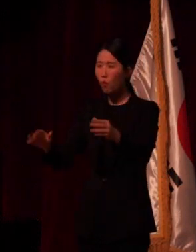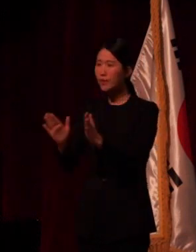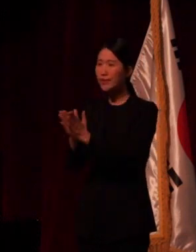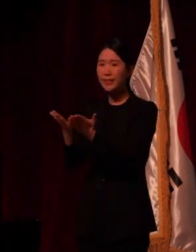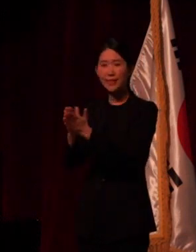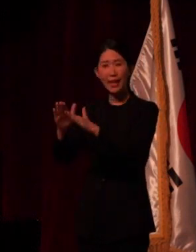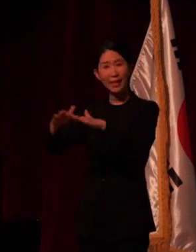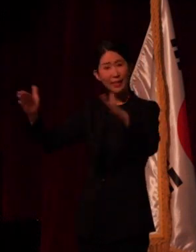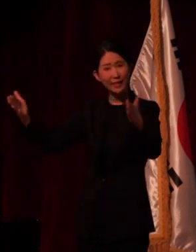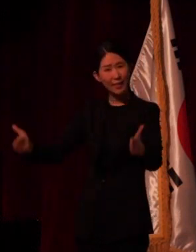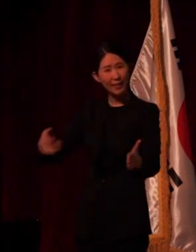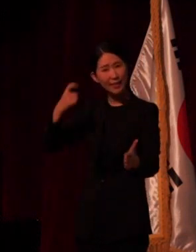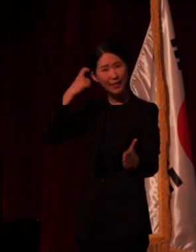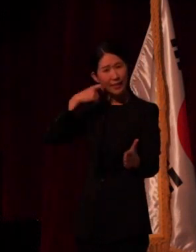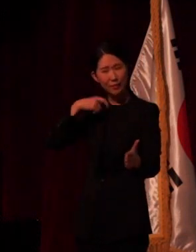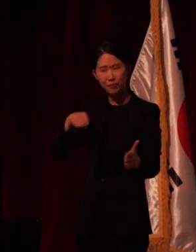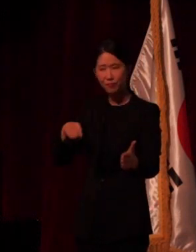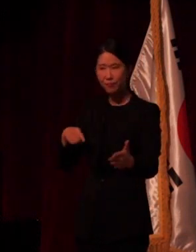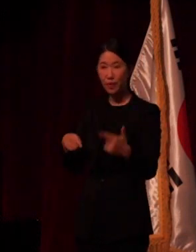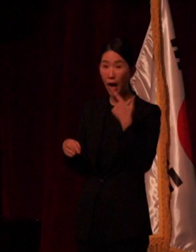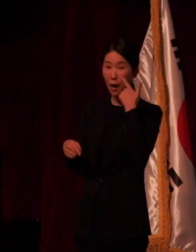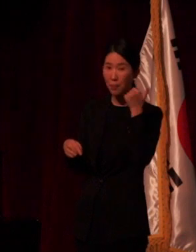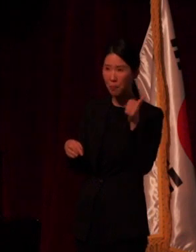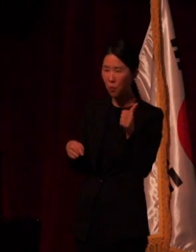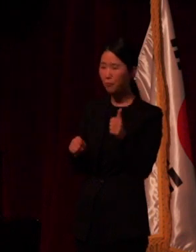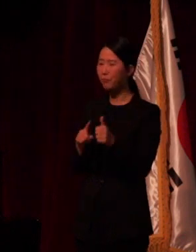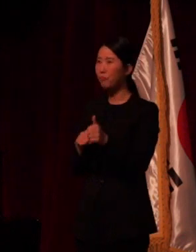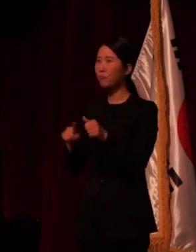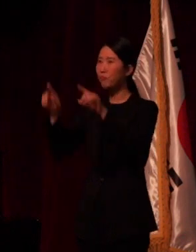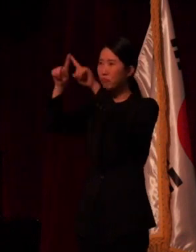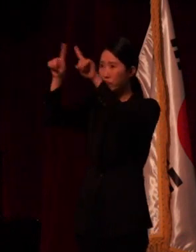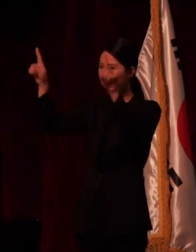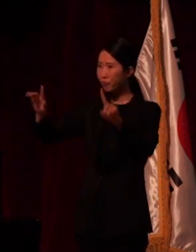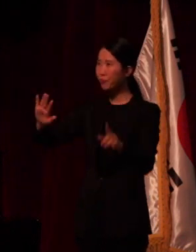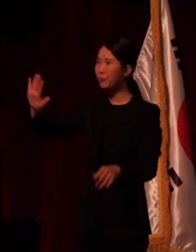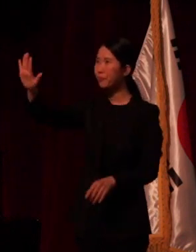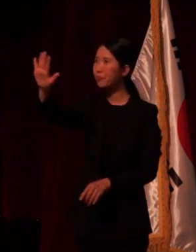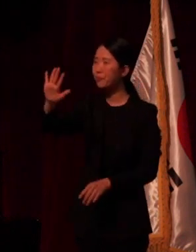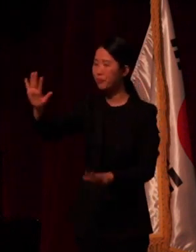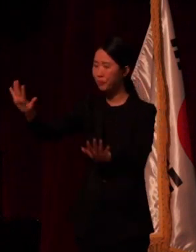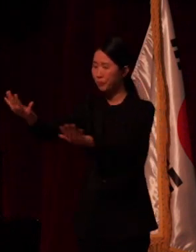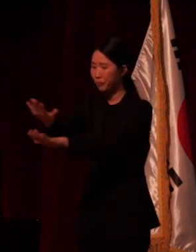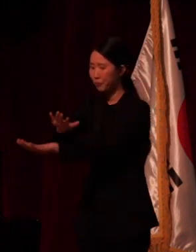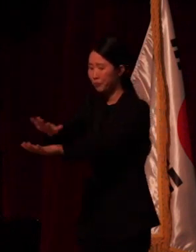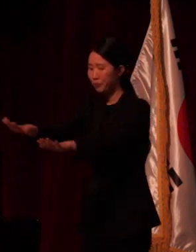생겼죠? 아빠는 두 손으로 네모난 나무 상판을 쓰다듬었습니다.